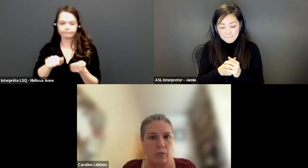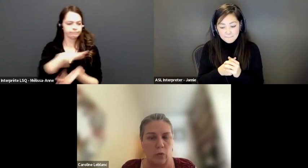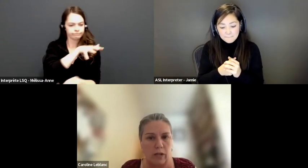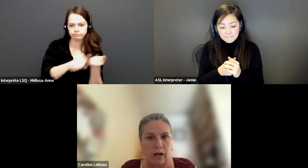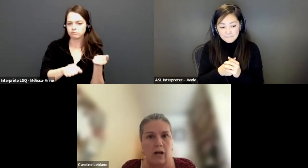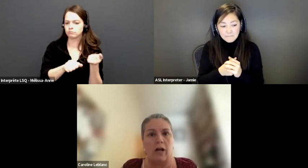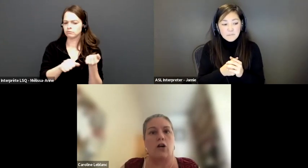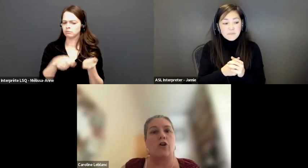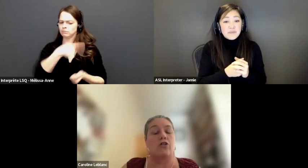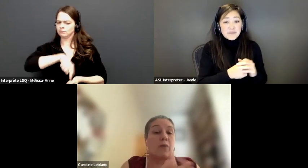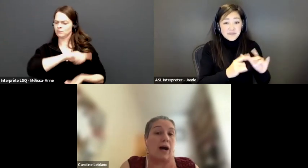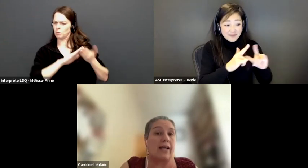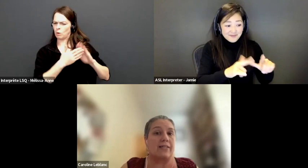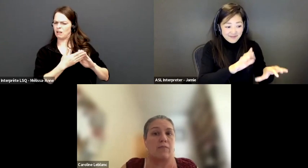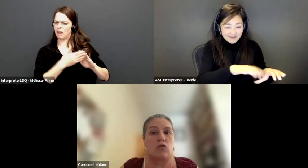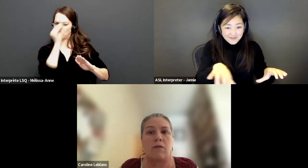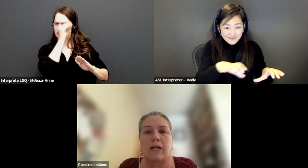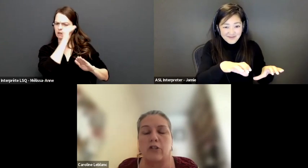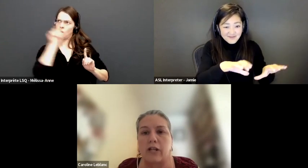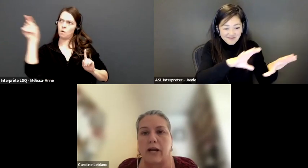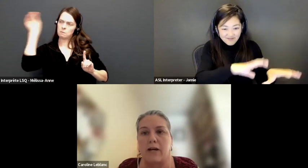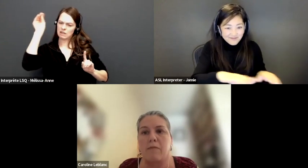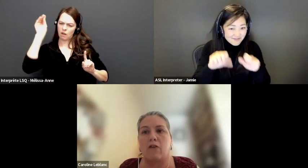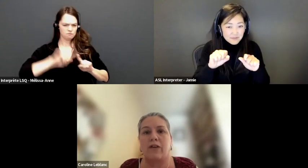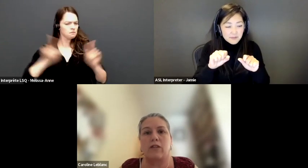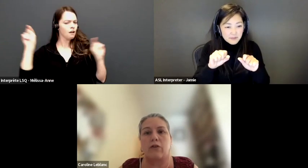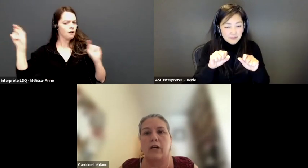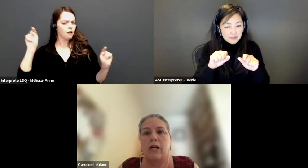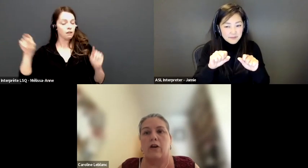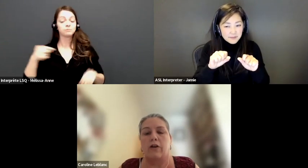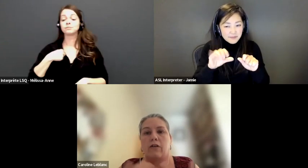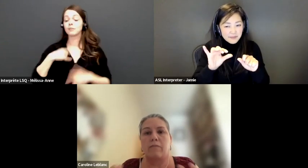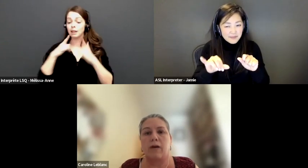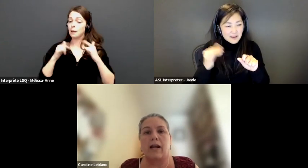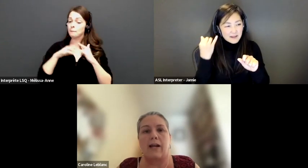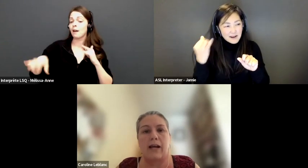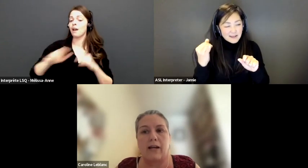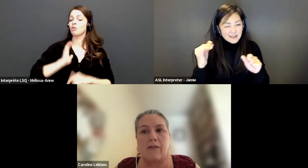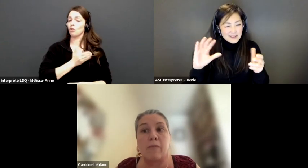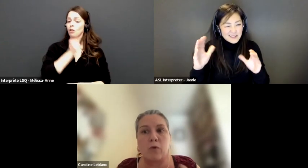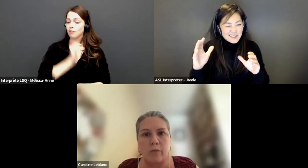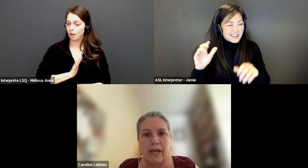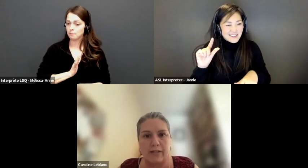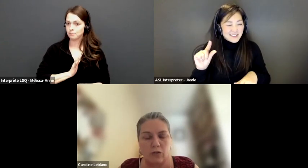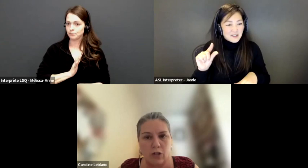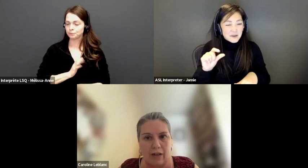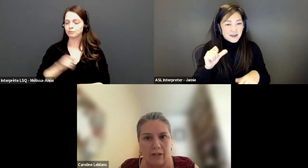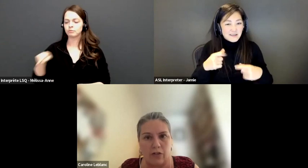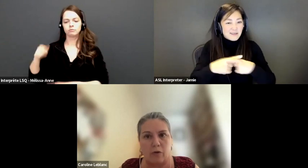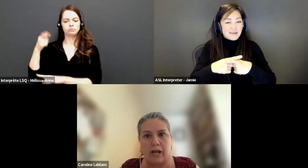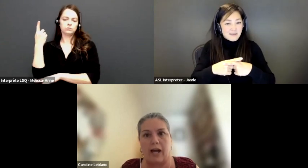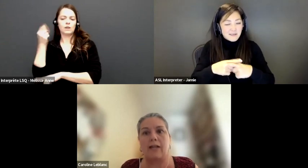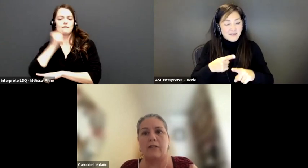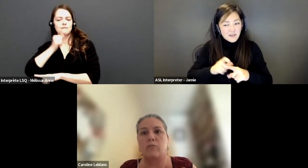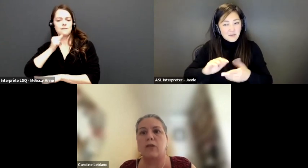milieu communautaire. Je prends l'exemple du campement Notre-Dame. En fait, la femme aux communications de la ville